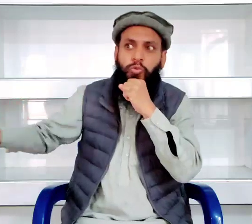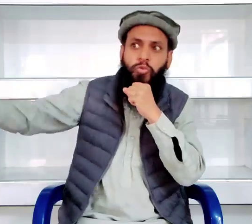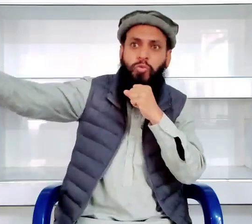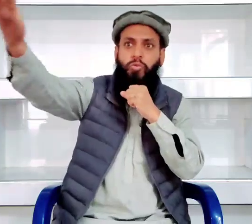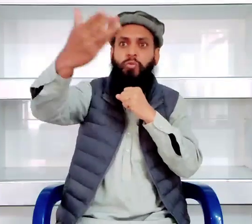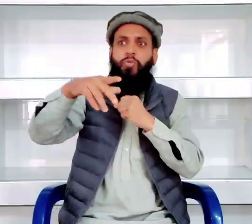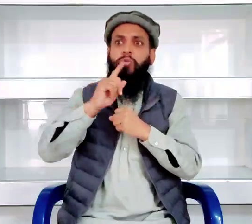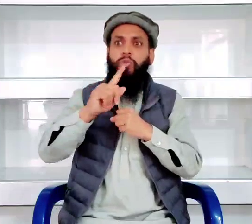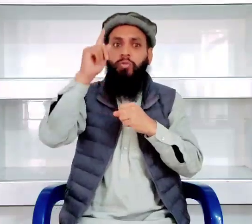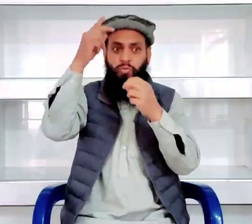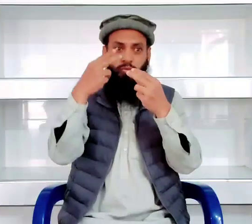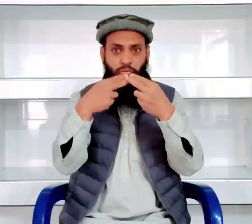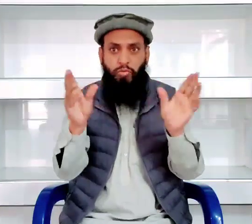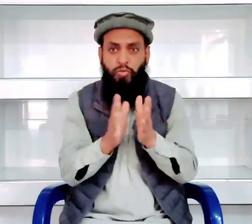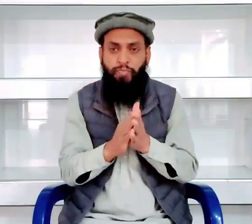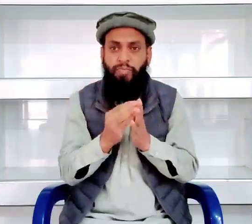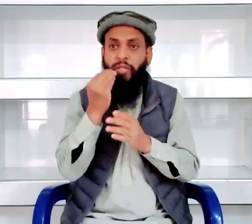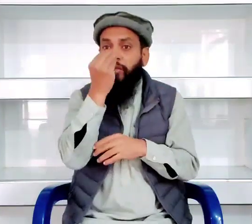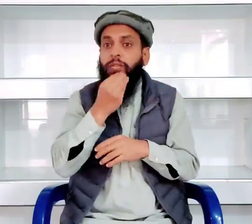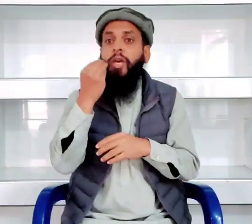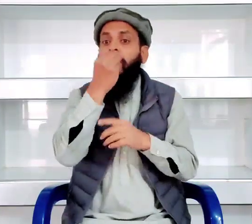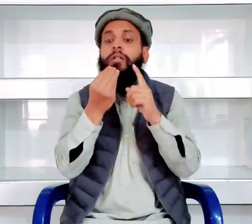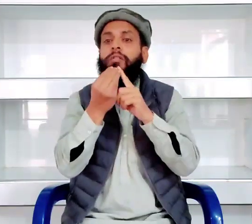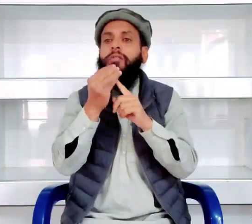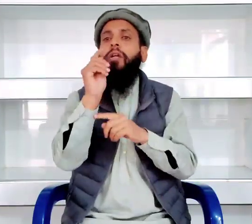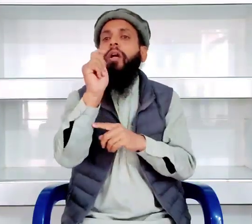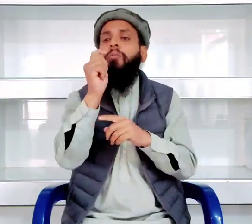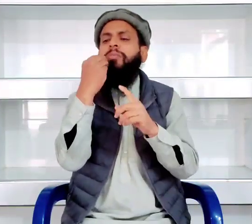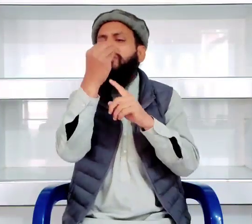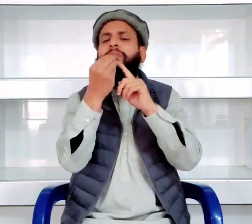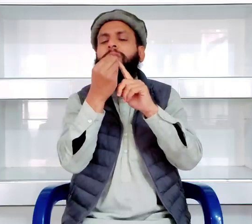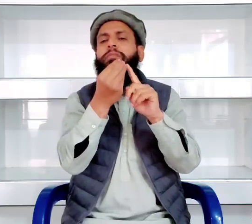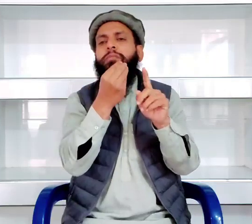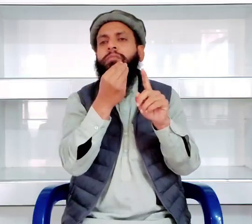کہ جتنے سود بہت بڑی دانت اور بڑا کبیرہ بنا ہے